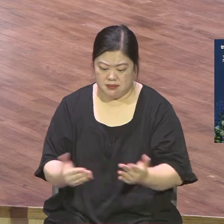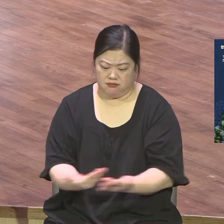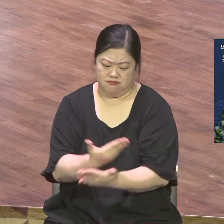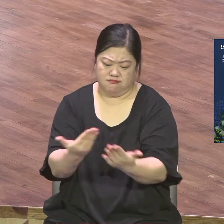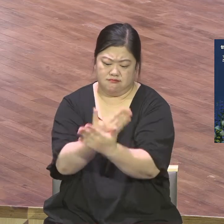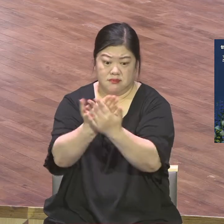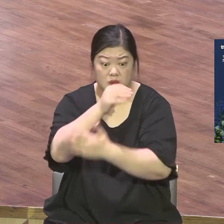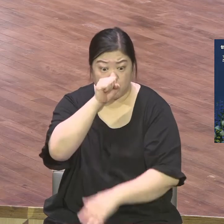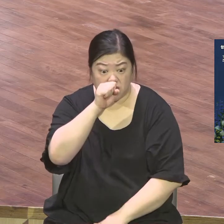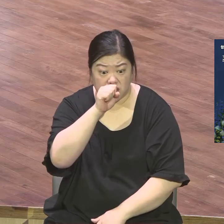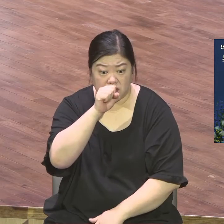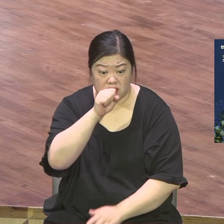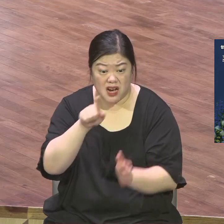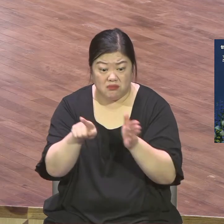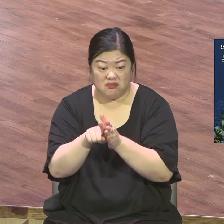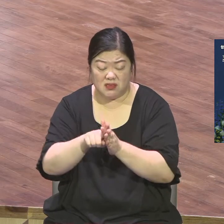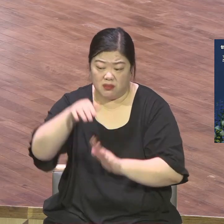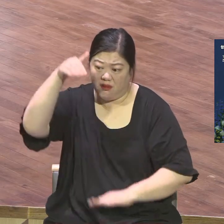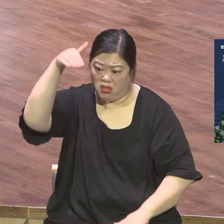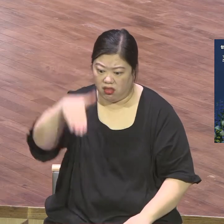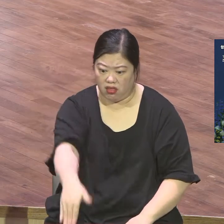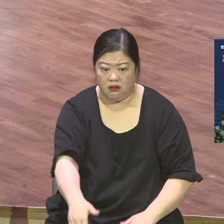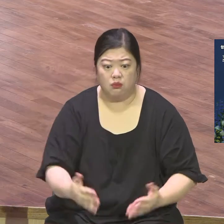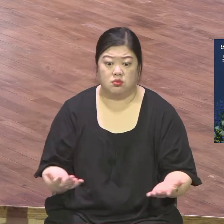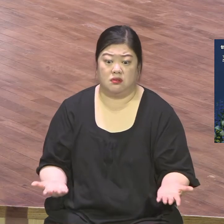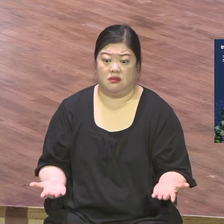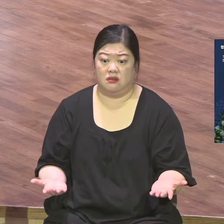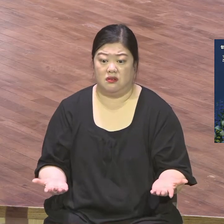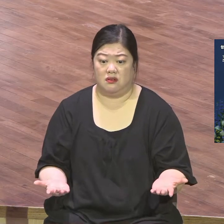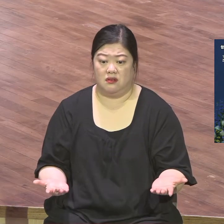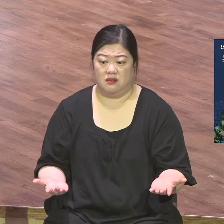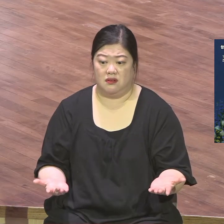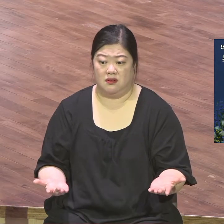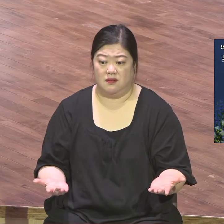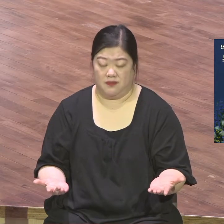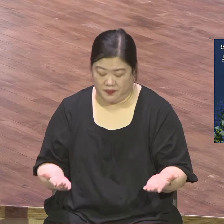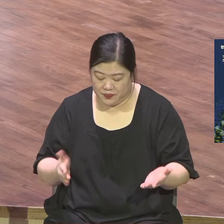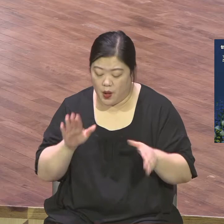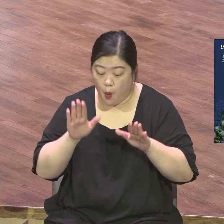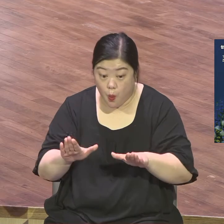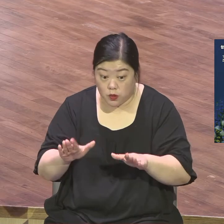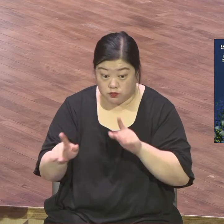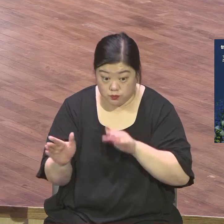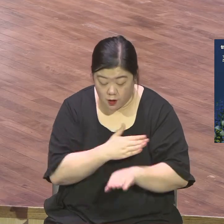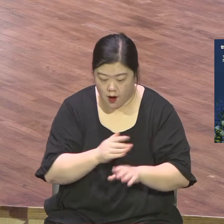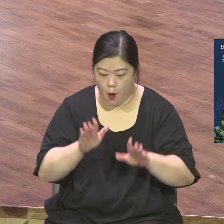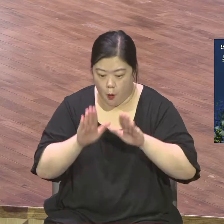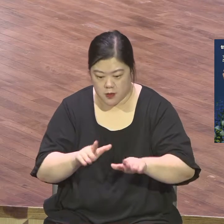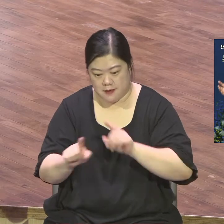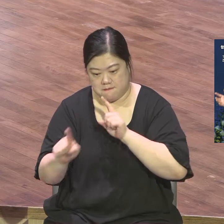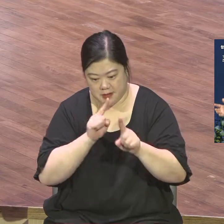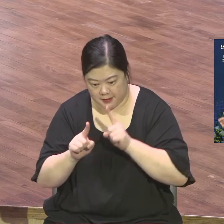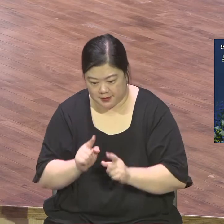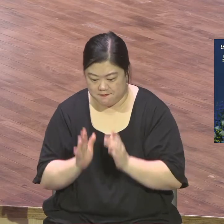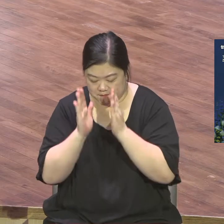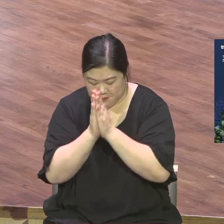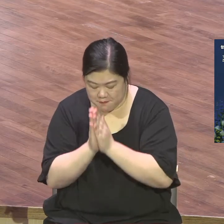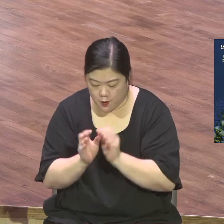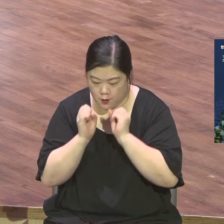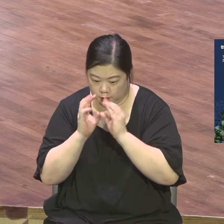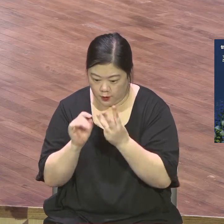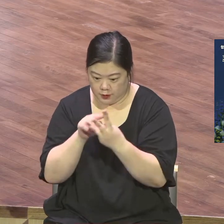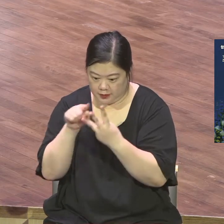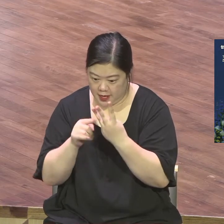여러분 삼오직으로 날마다 성장하시기 바랍니다. 자꾸 변화되어서 놀랍다. 어떻게